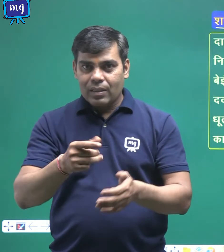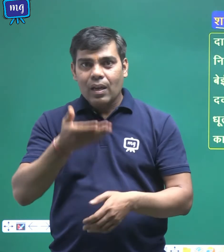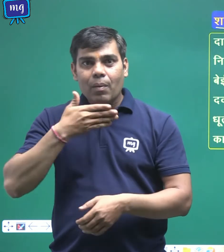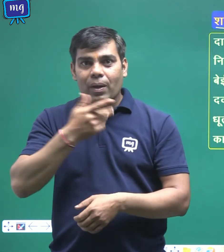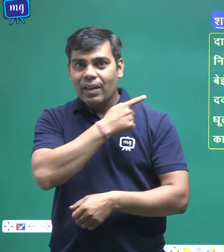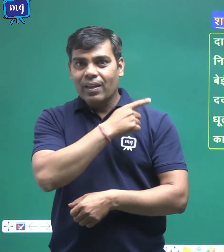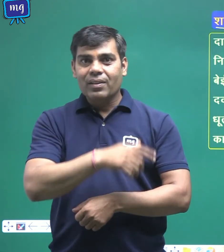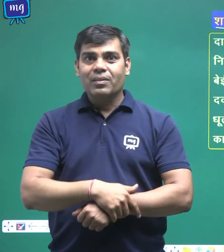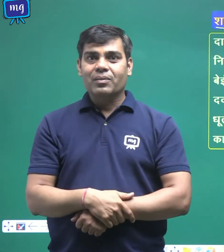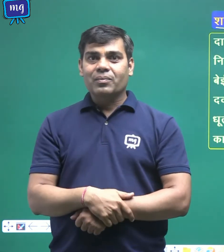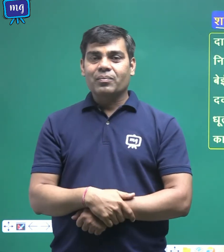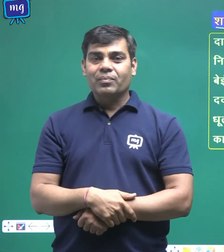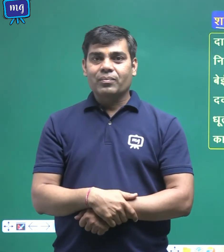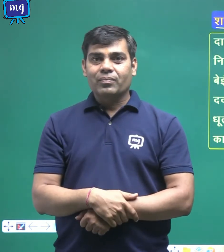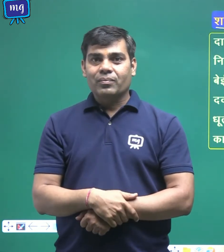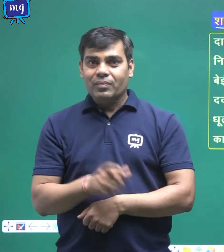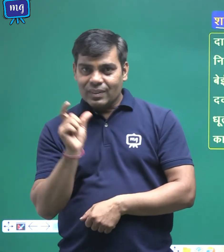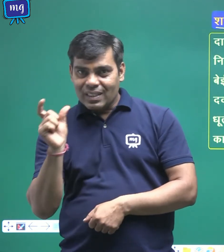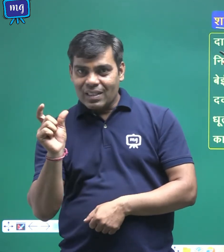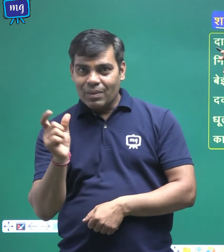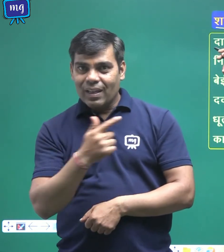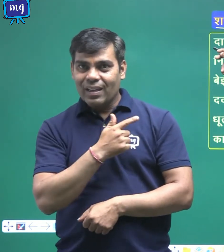करेंगे। शब्द है